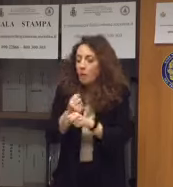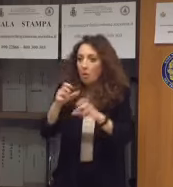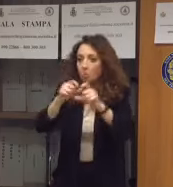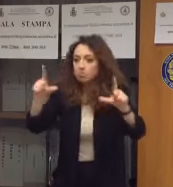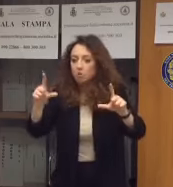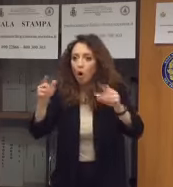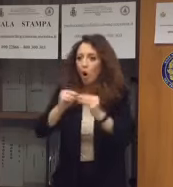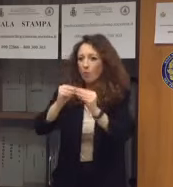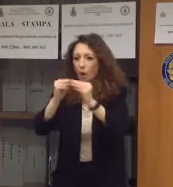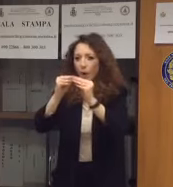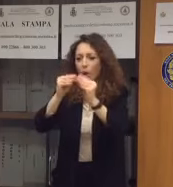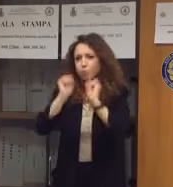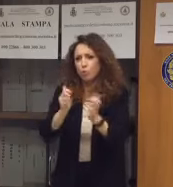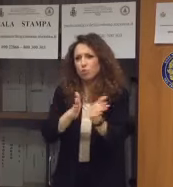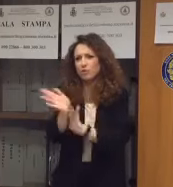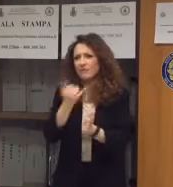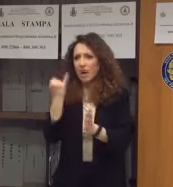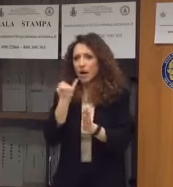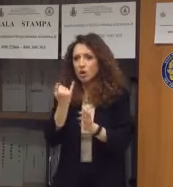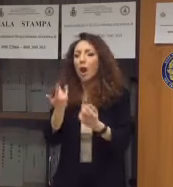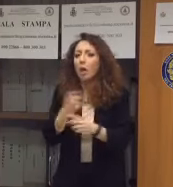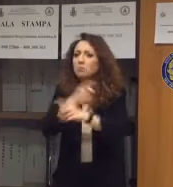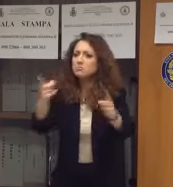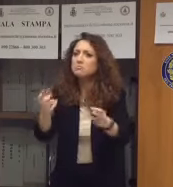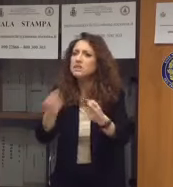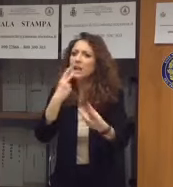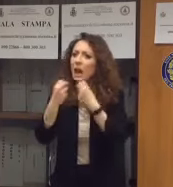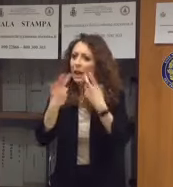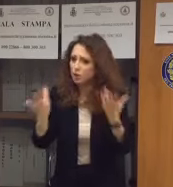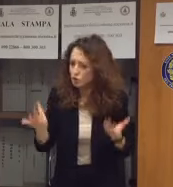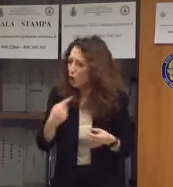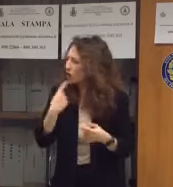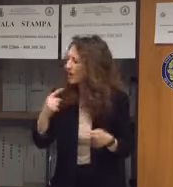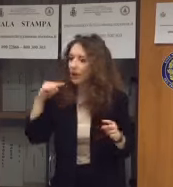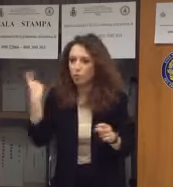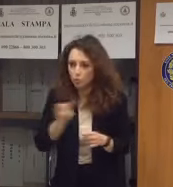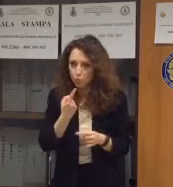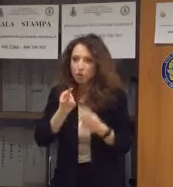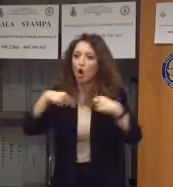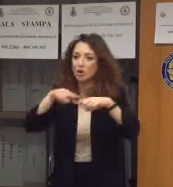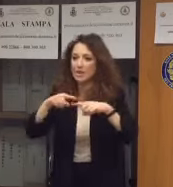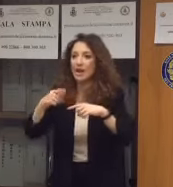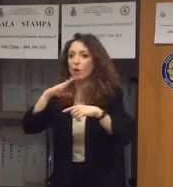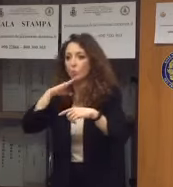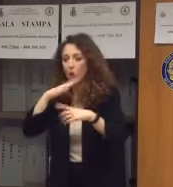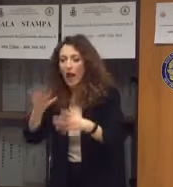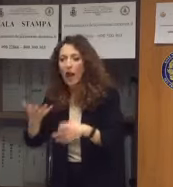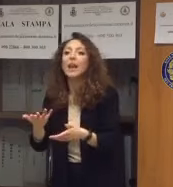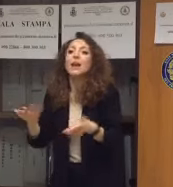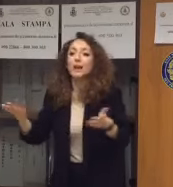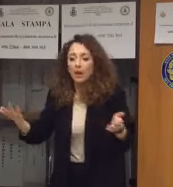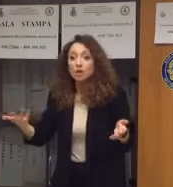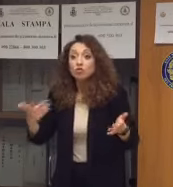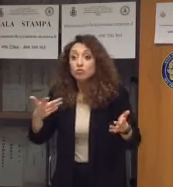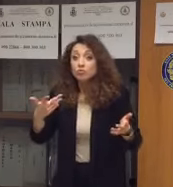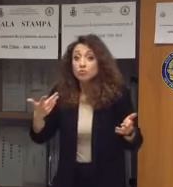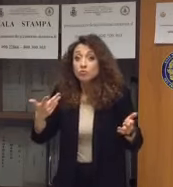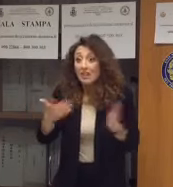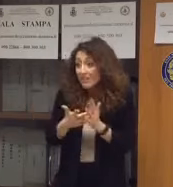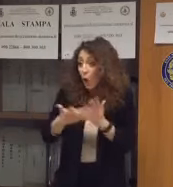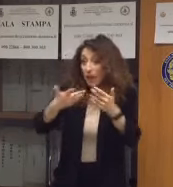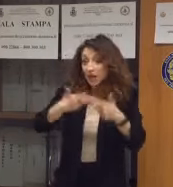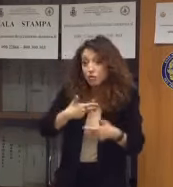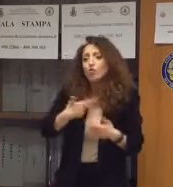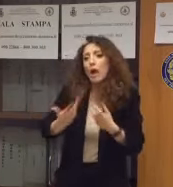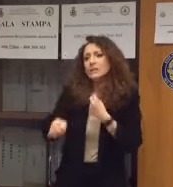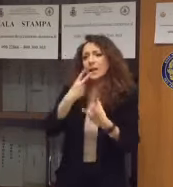in essere, quindi voi segnalateci tutte cose, l'ho detto a tutti e anche ai consiglieri comunali che mi hanno contattato, se c'erano difficoltà di segnalarmele,